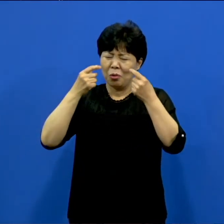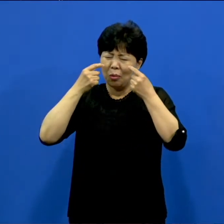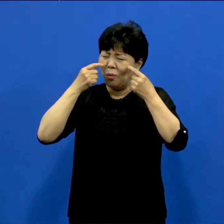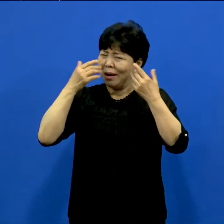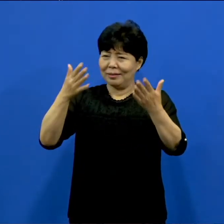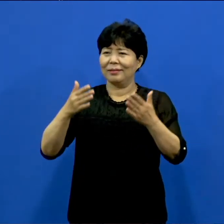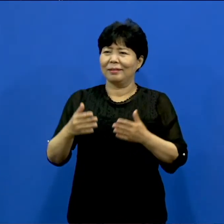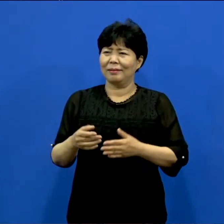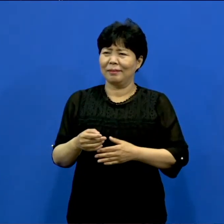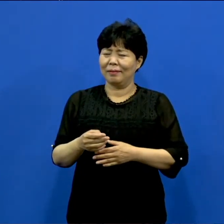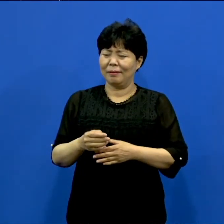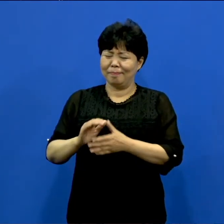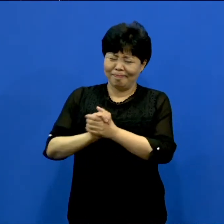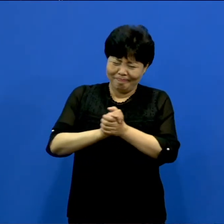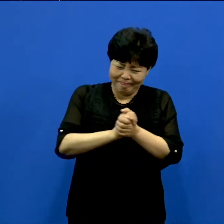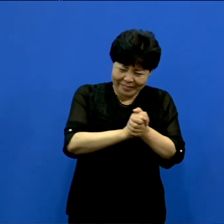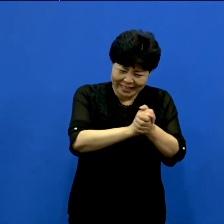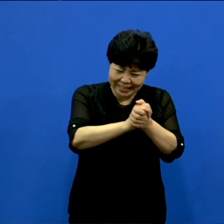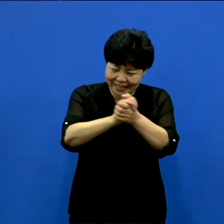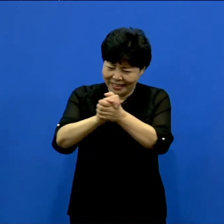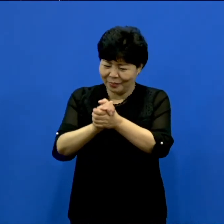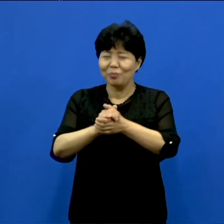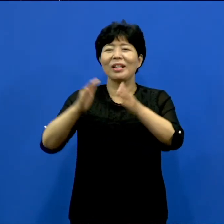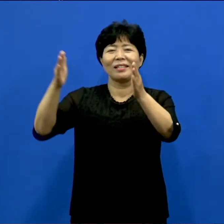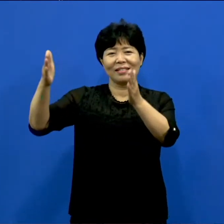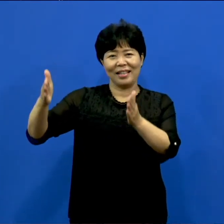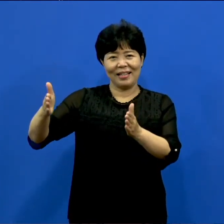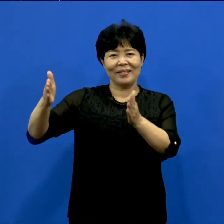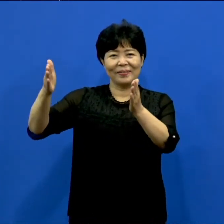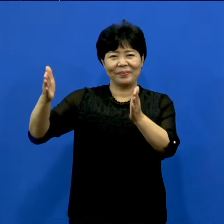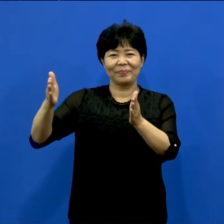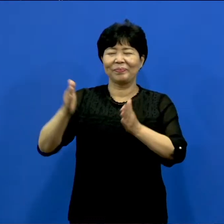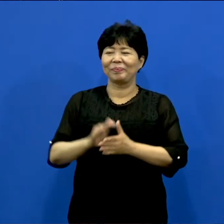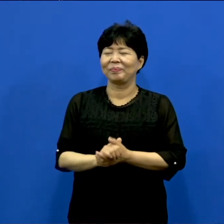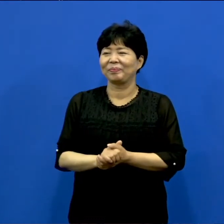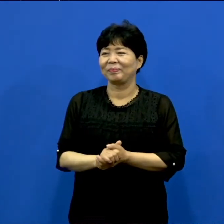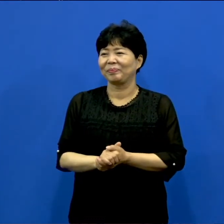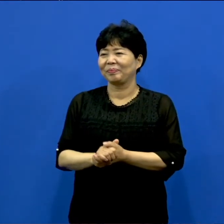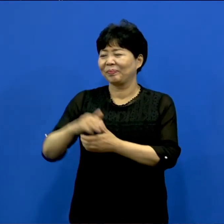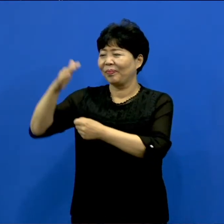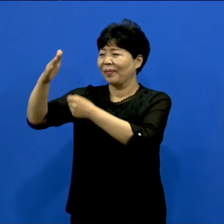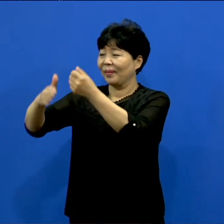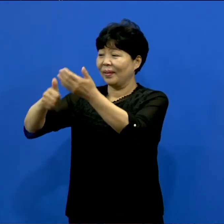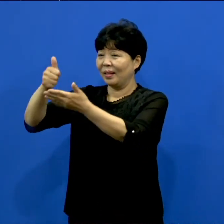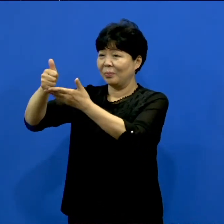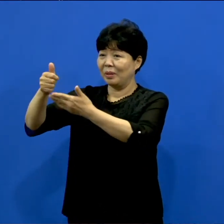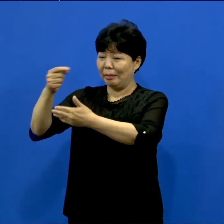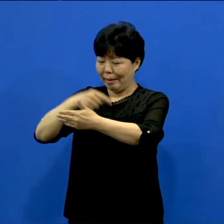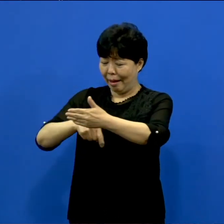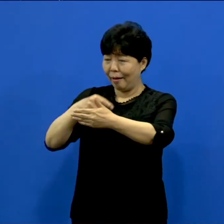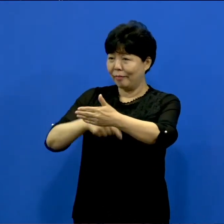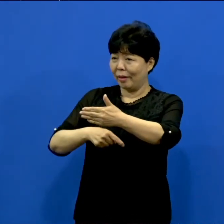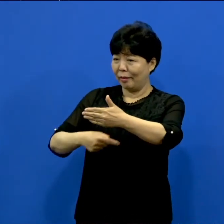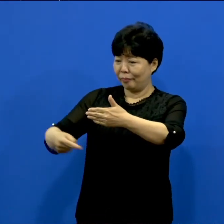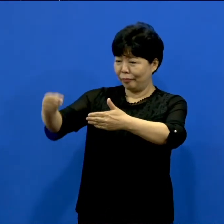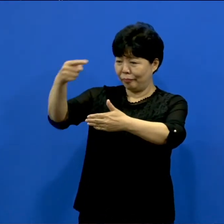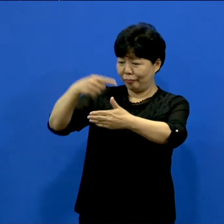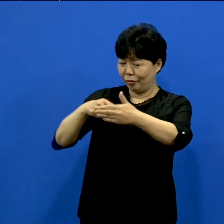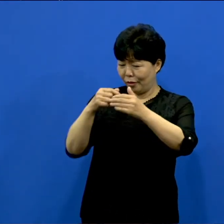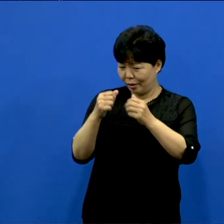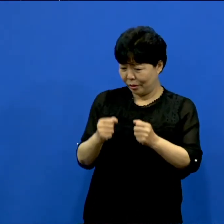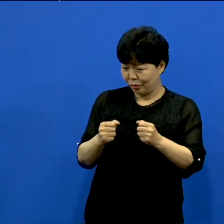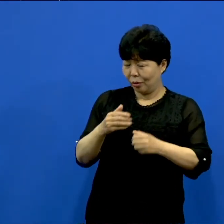친밀한 깊은 관계 안으로 들어간다는 거. 그가 내 안에, 내가 그 안에 있으면, 그죠?